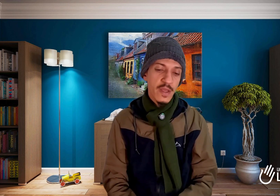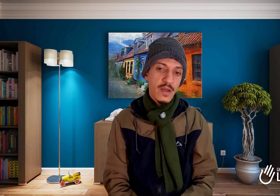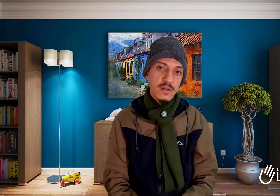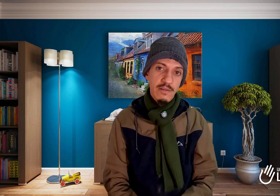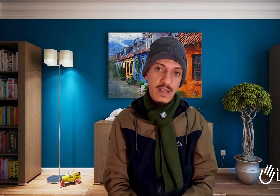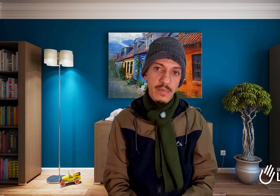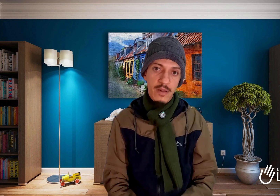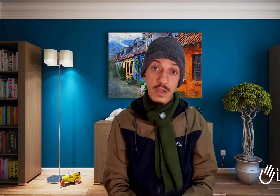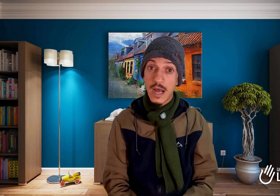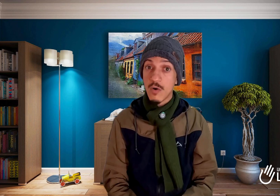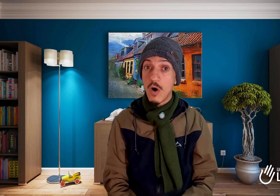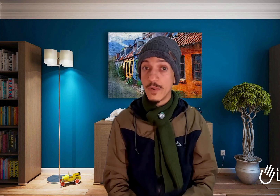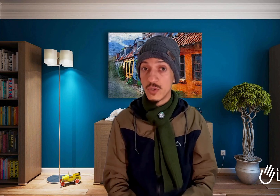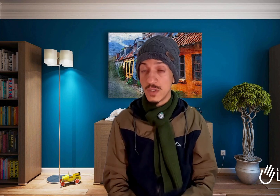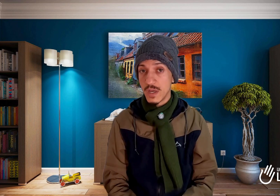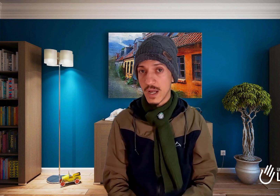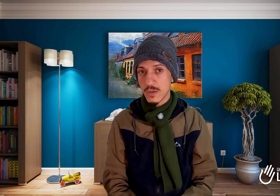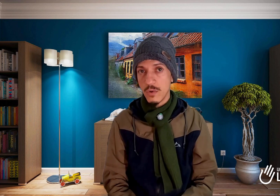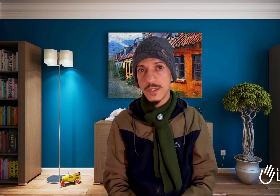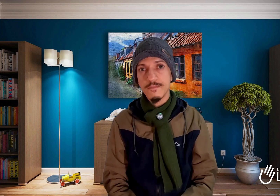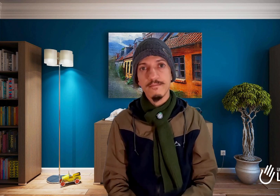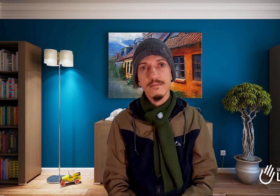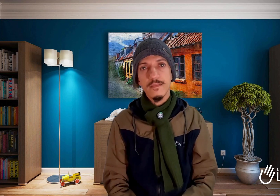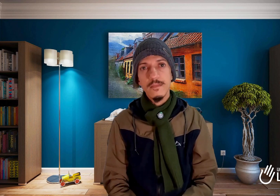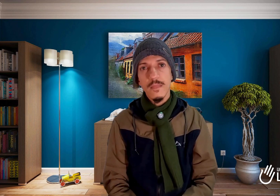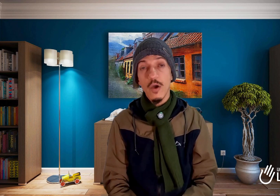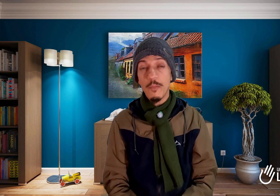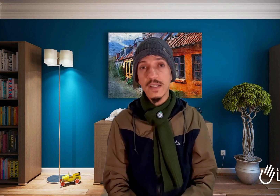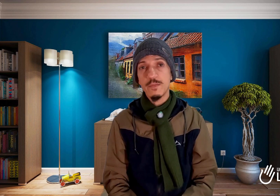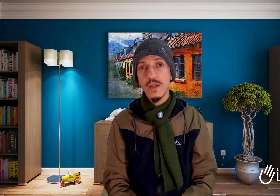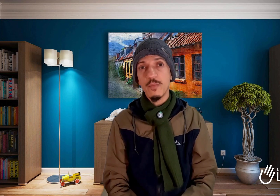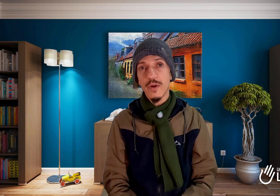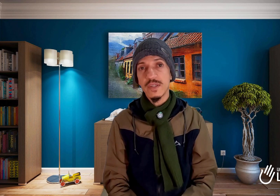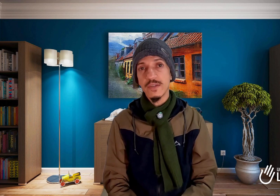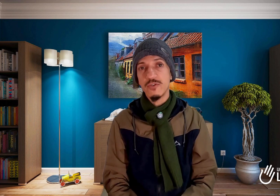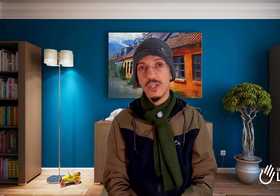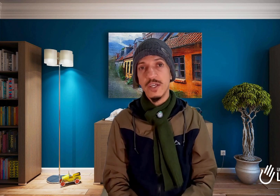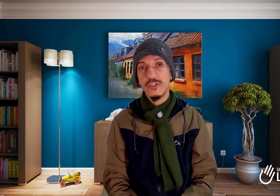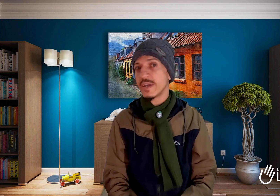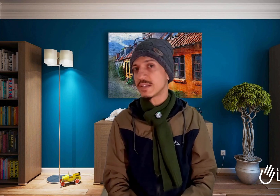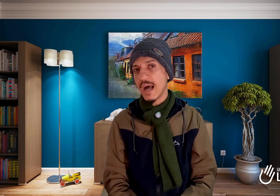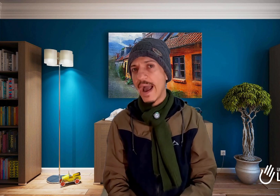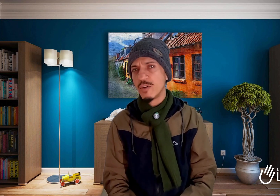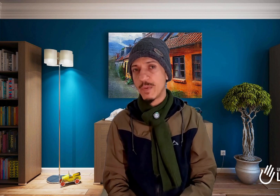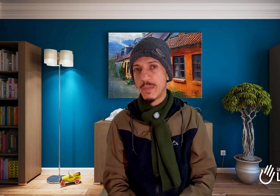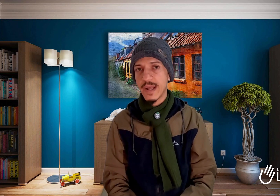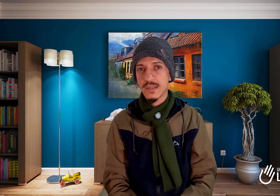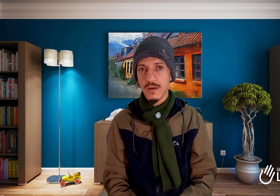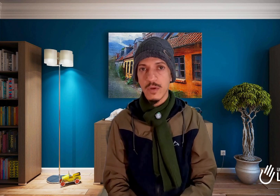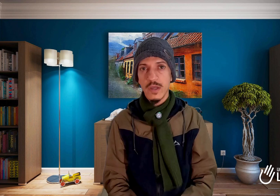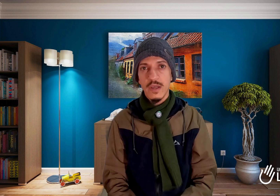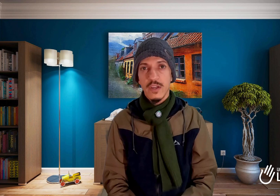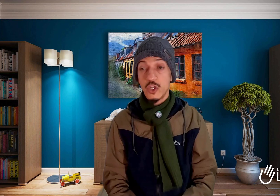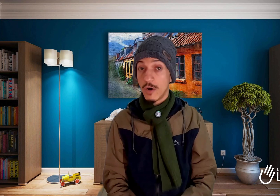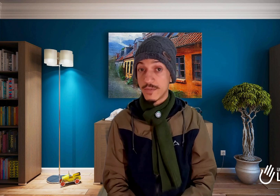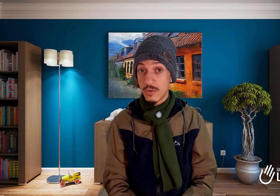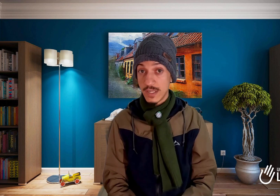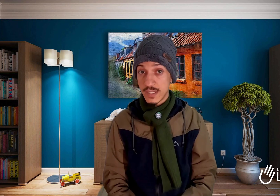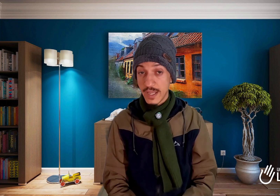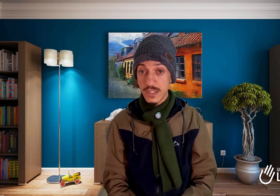estava lembrando que na Copa de 2014, eu participei do processo de ensaio, de preparação de jovens e adolescentes que